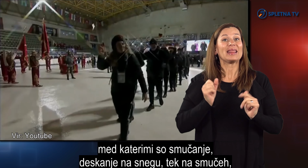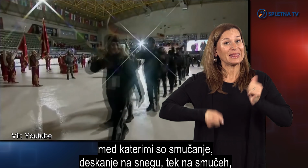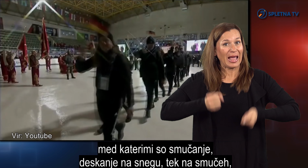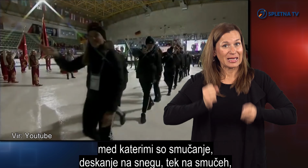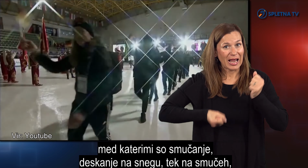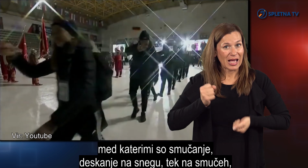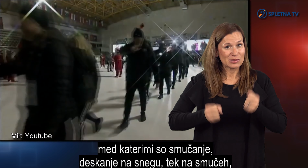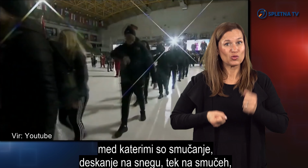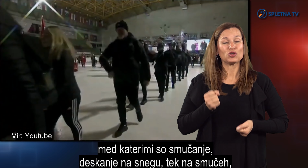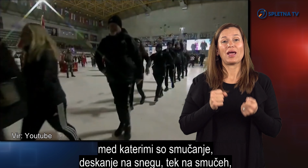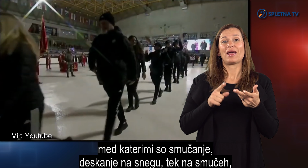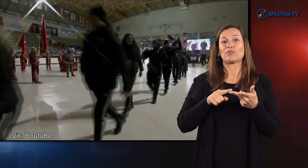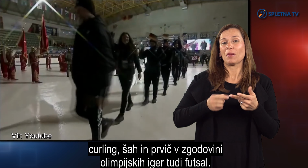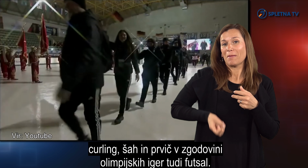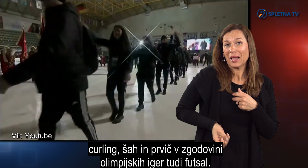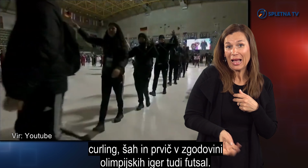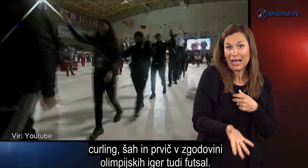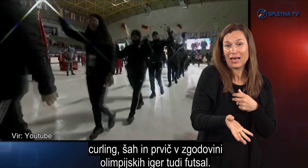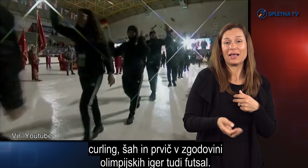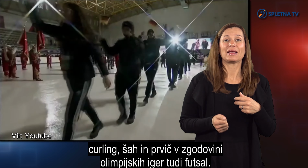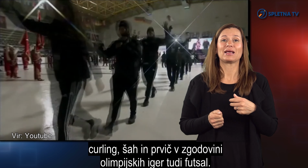in prvič v zgodovini olimpijskih iger tudi futsal.